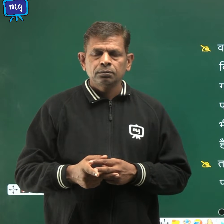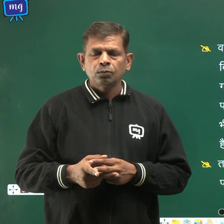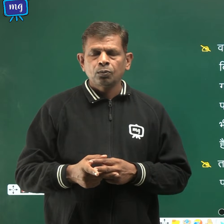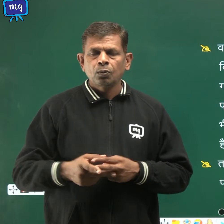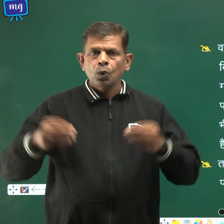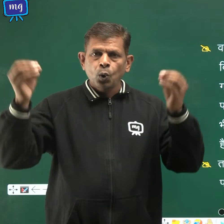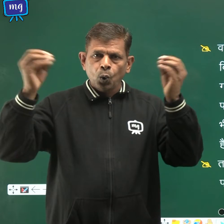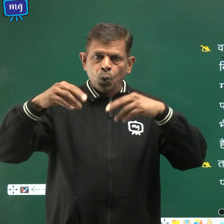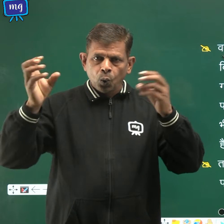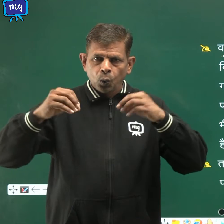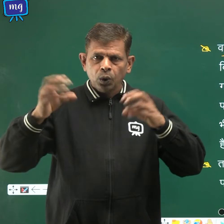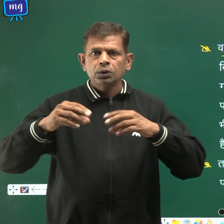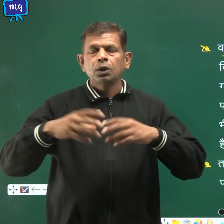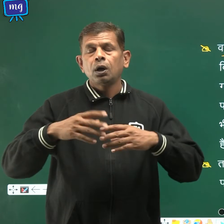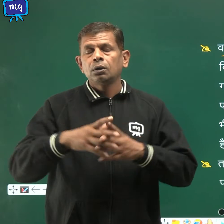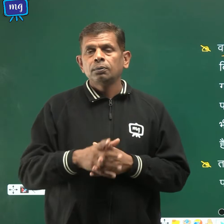वर्षा ऋतु में